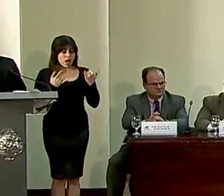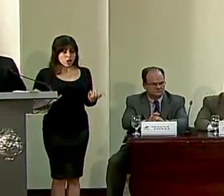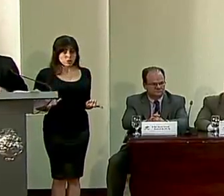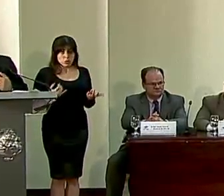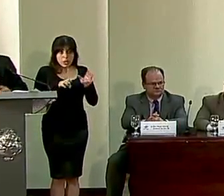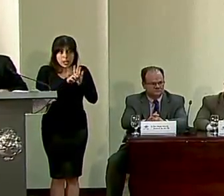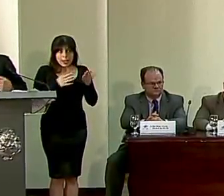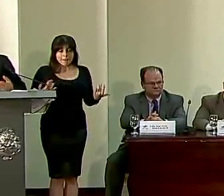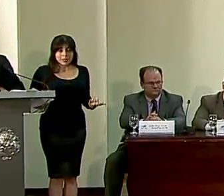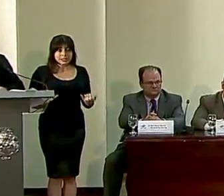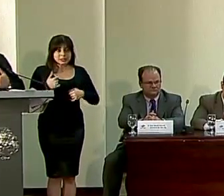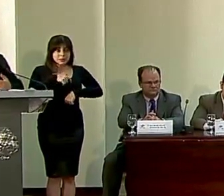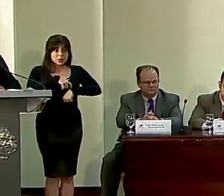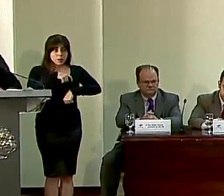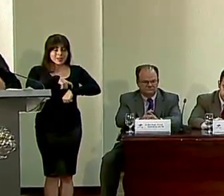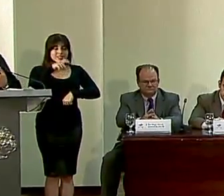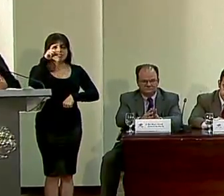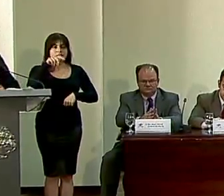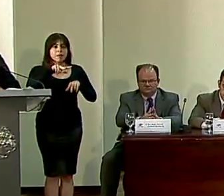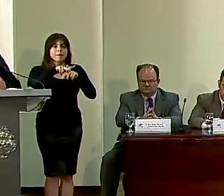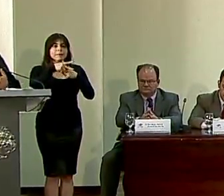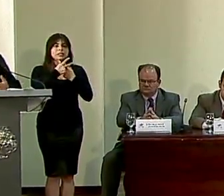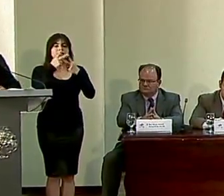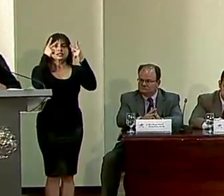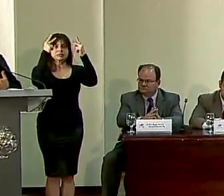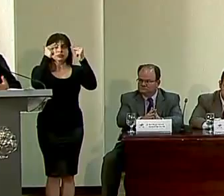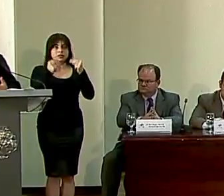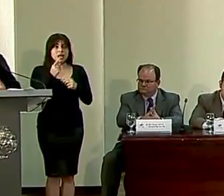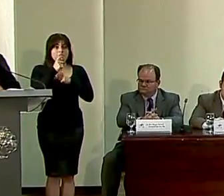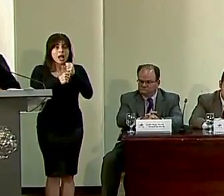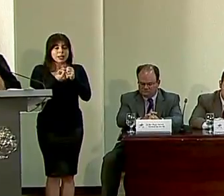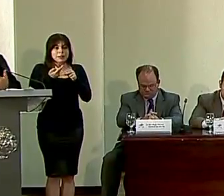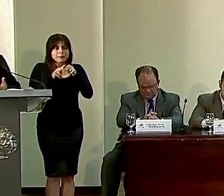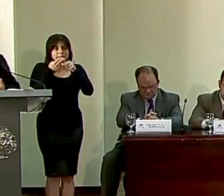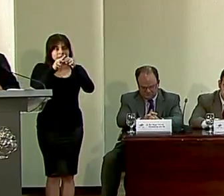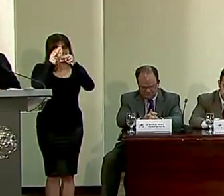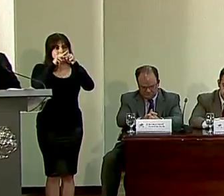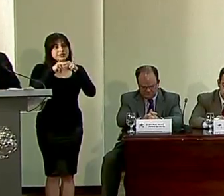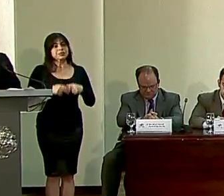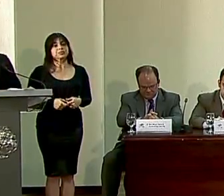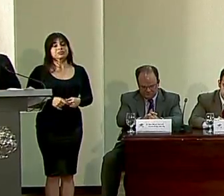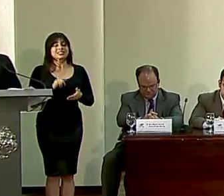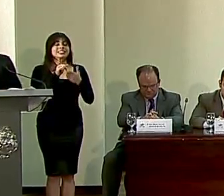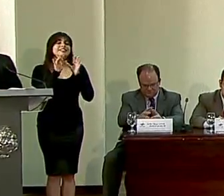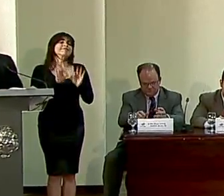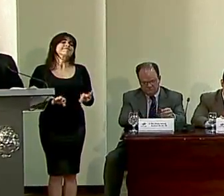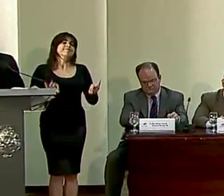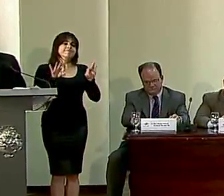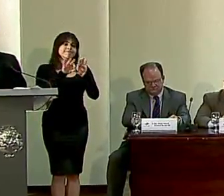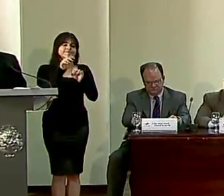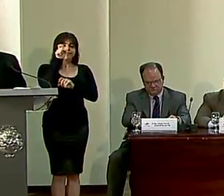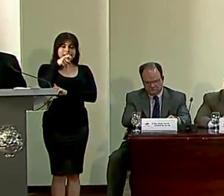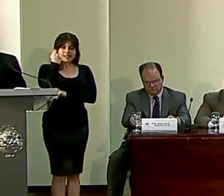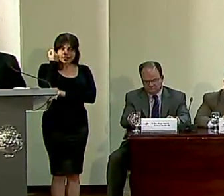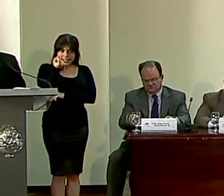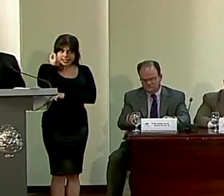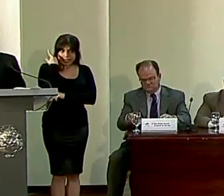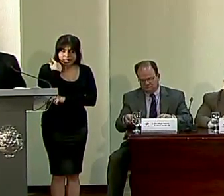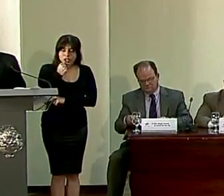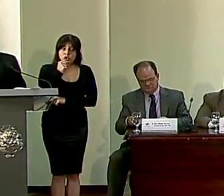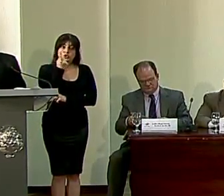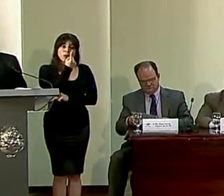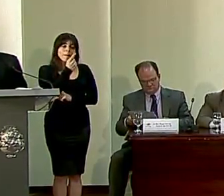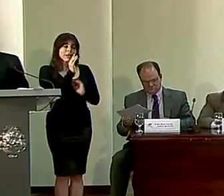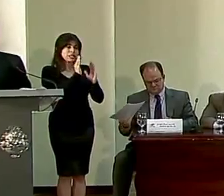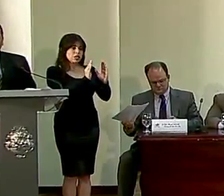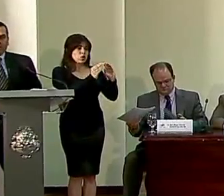por ejemplo, en este momento tiene que comenzar a presupuestar cada año más. Esto es fundamental, entonces, entender no solamente el